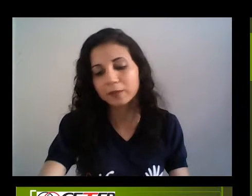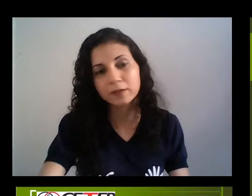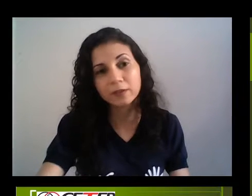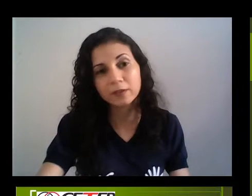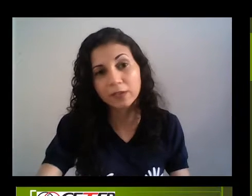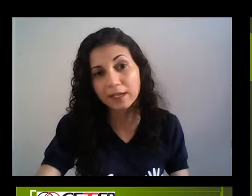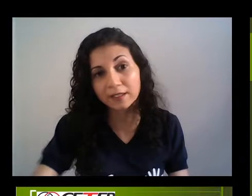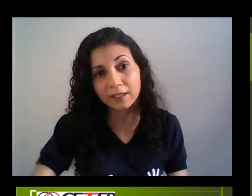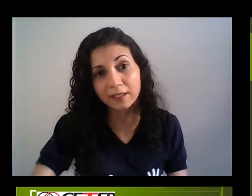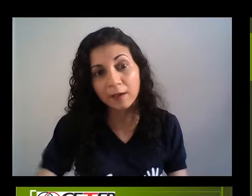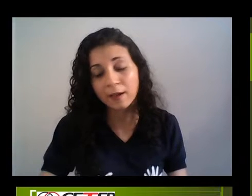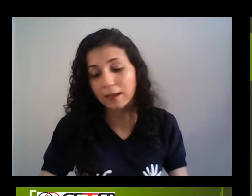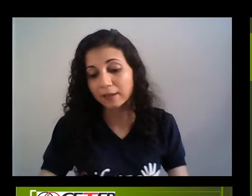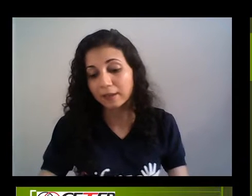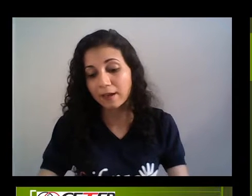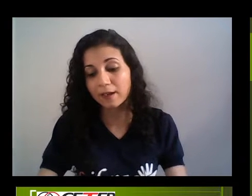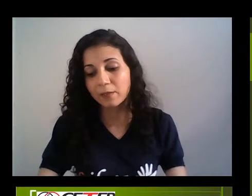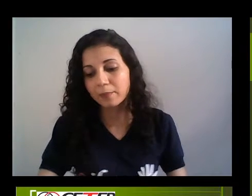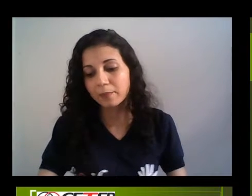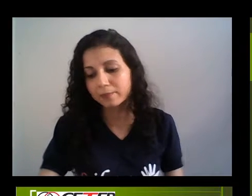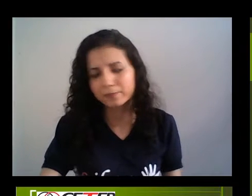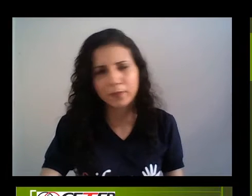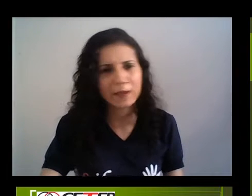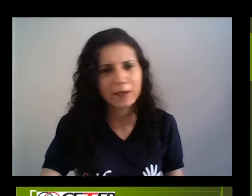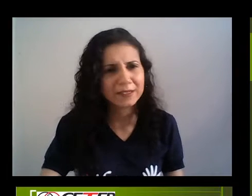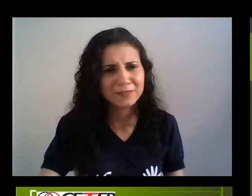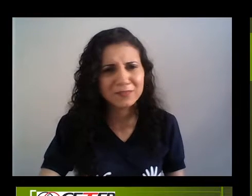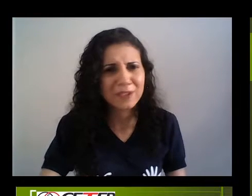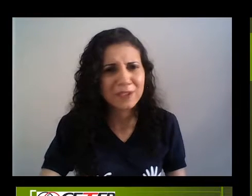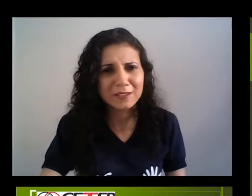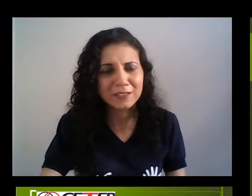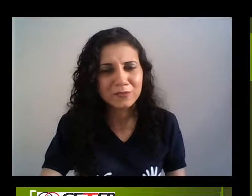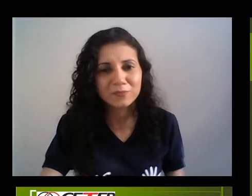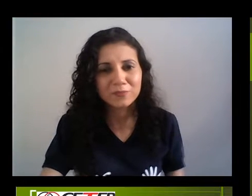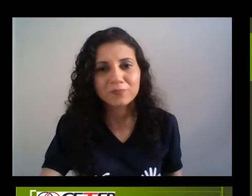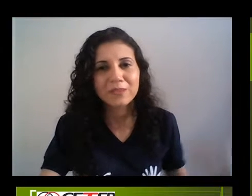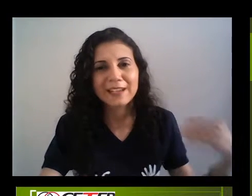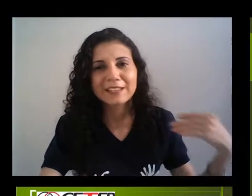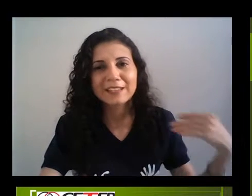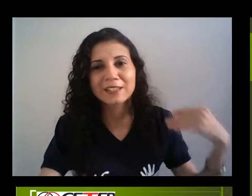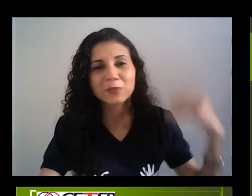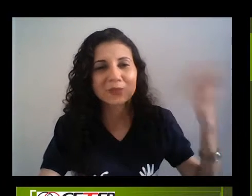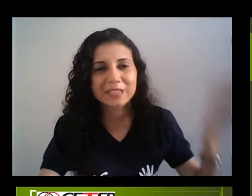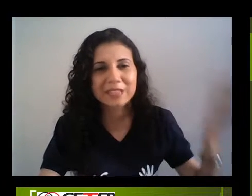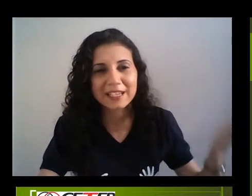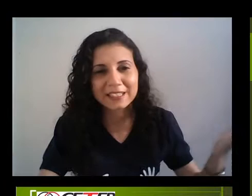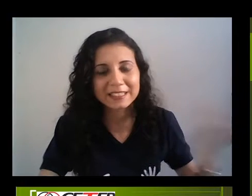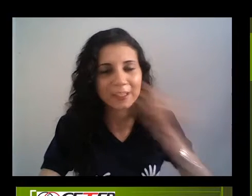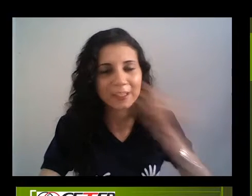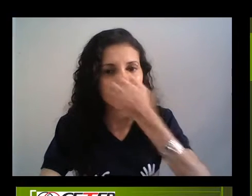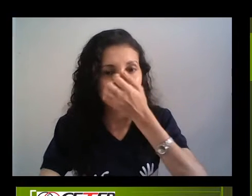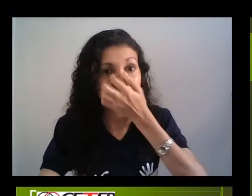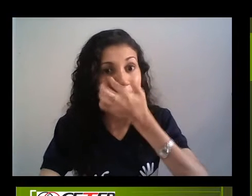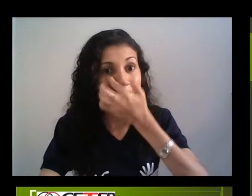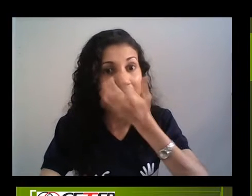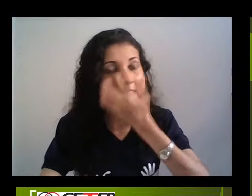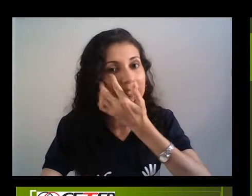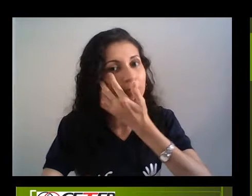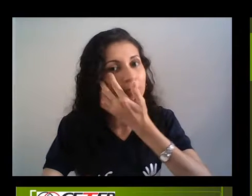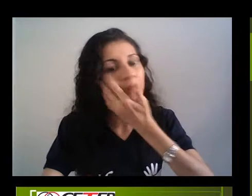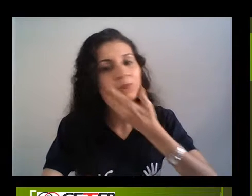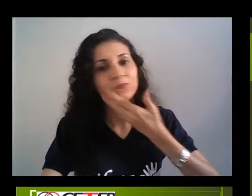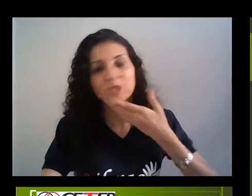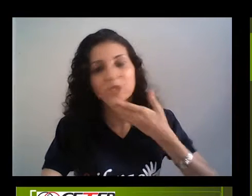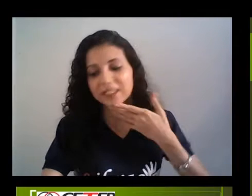Poucas pessoas conhecem, tá? Ela não é nem, digamos, usada assim. Mas existe